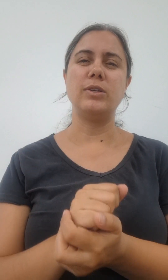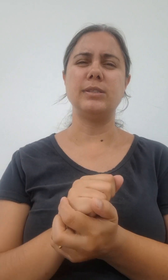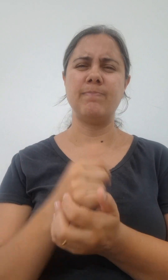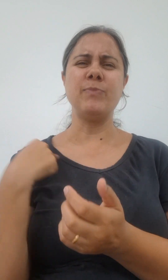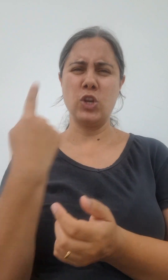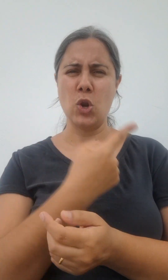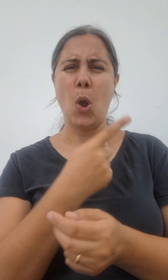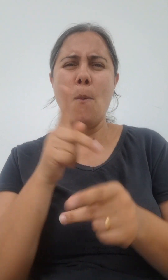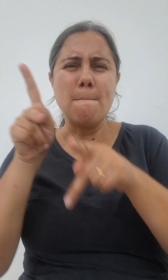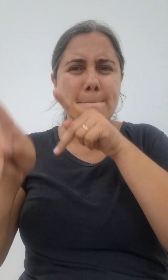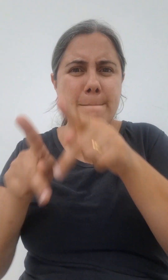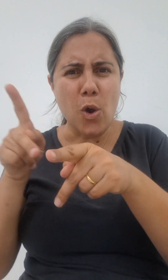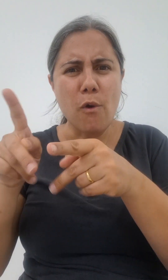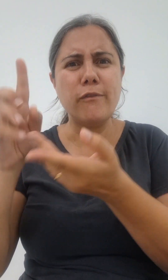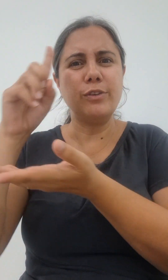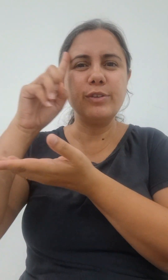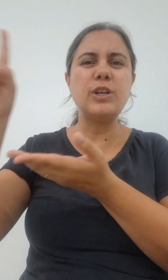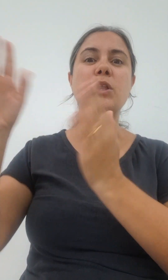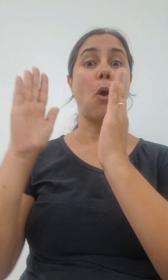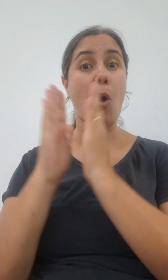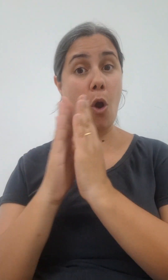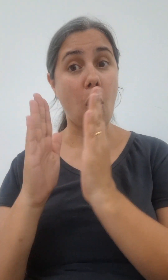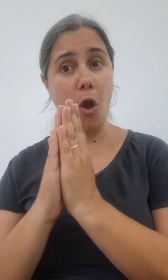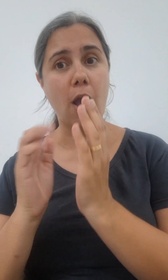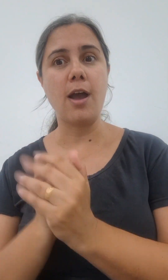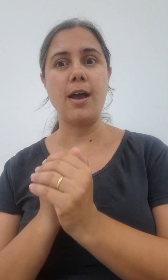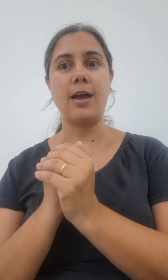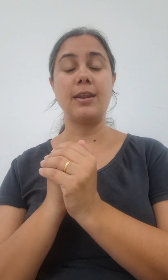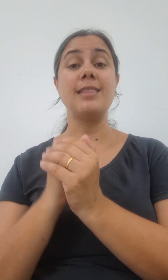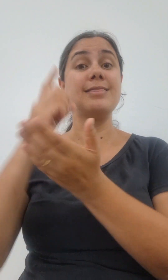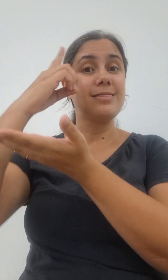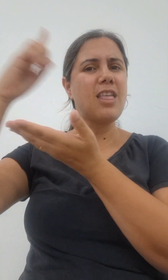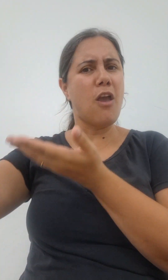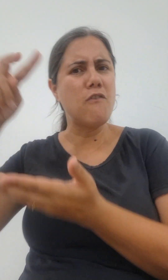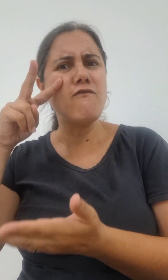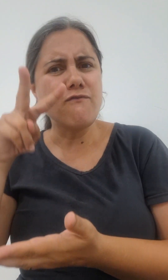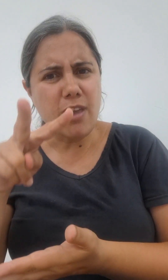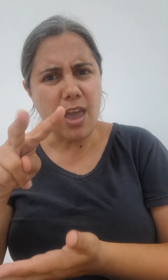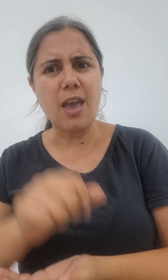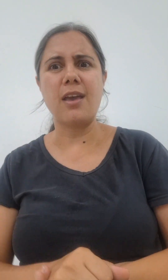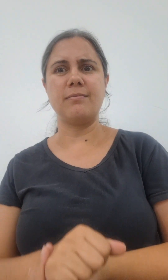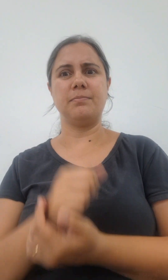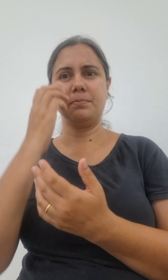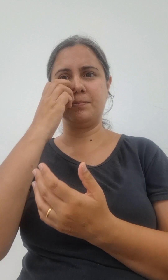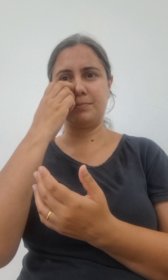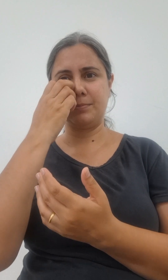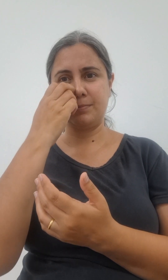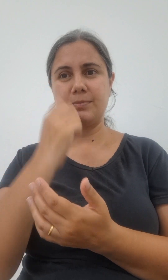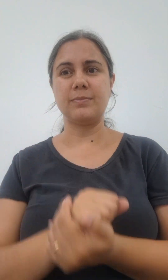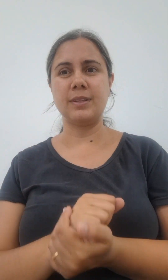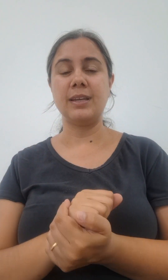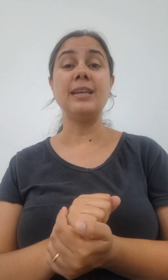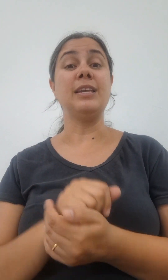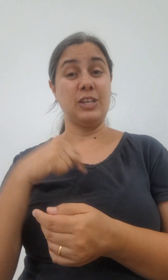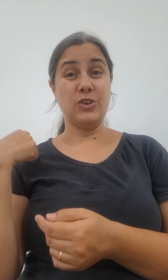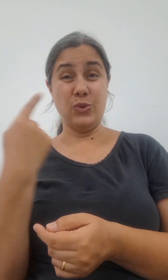nos mostra que quando o povo de Deus ora, Deus vê, e o que nós não